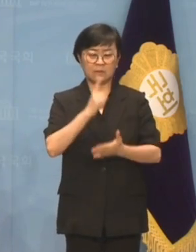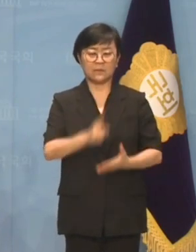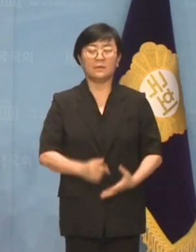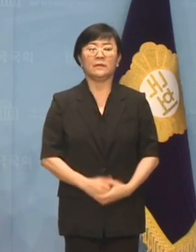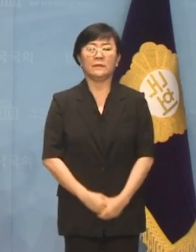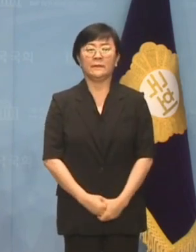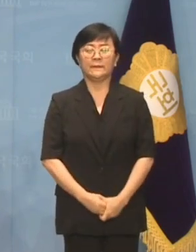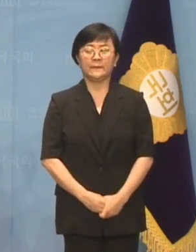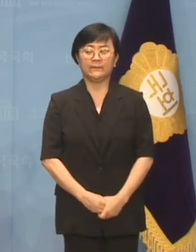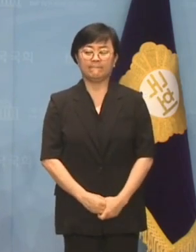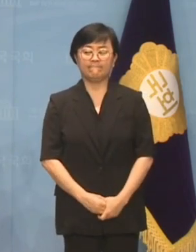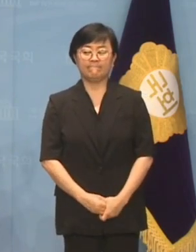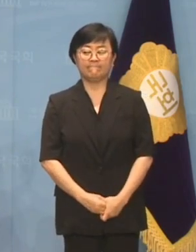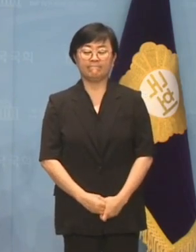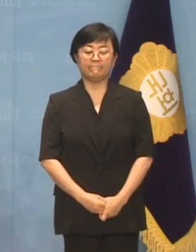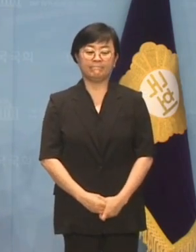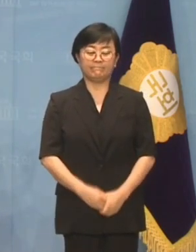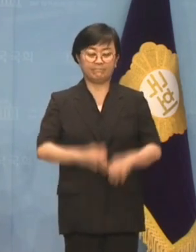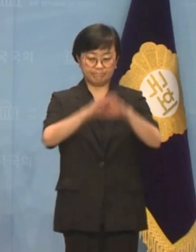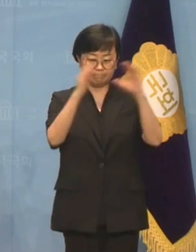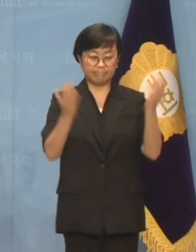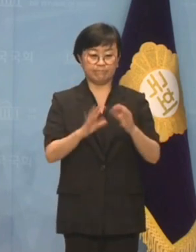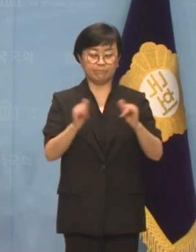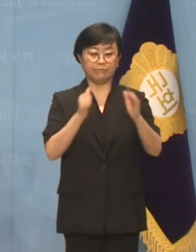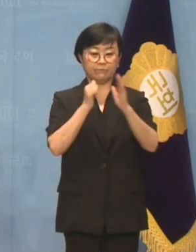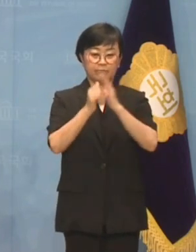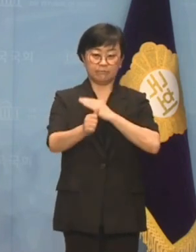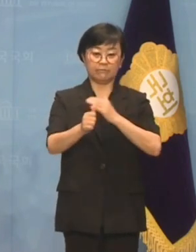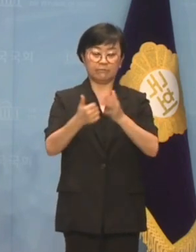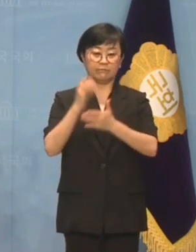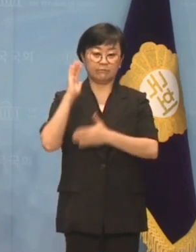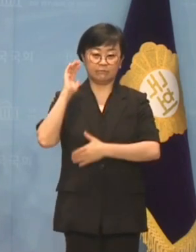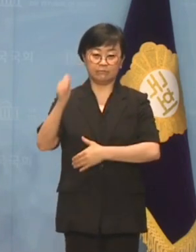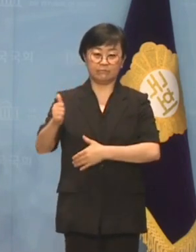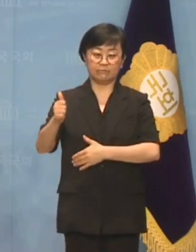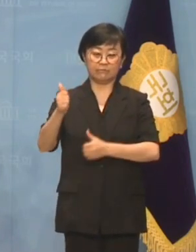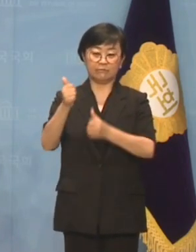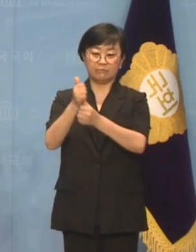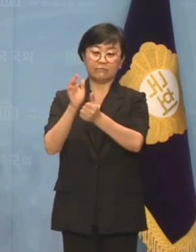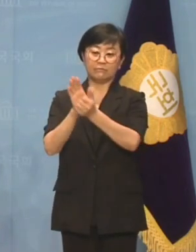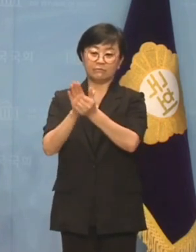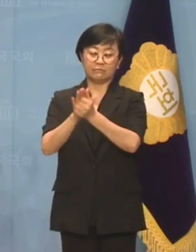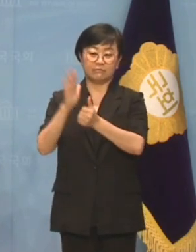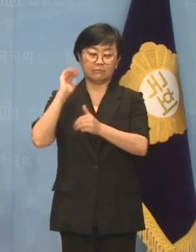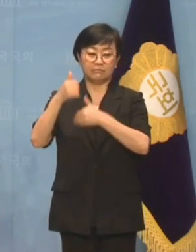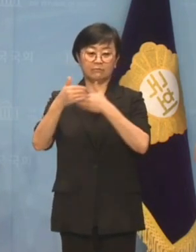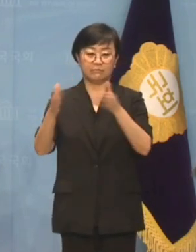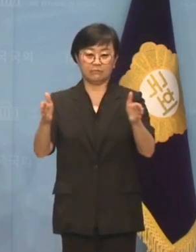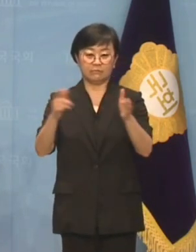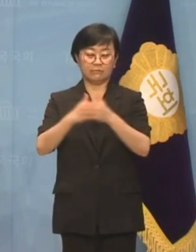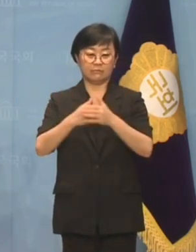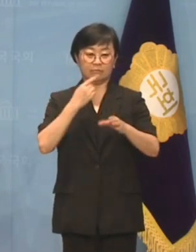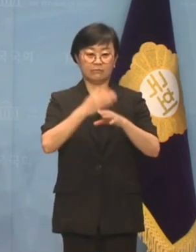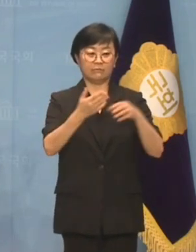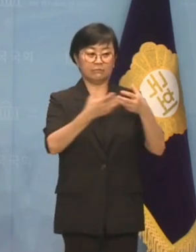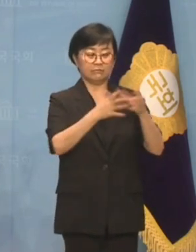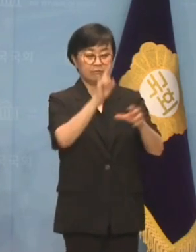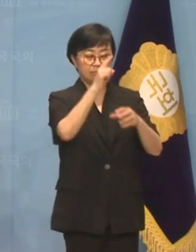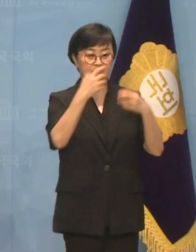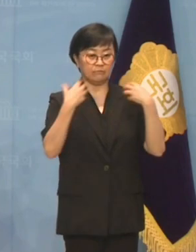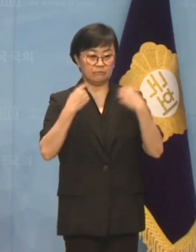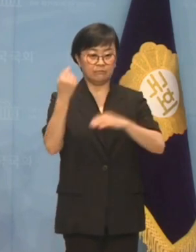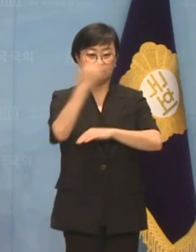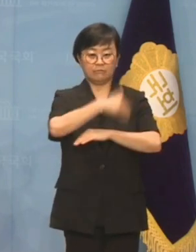개탄스럽기까지 합니다. 모든 국민을 대표해야 할 대통령을 보좌하는 대통령실이 민주당